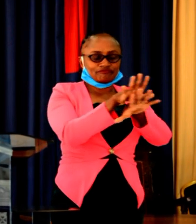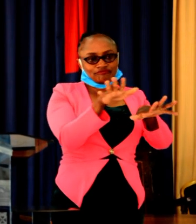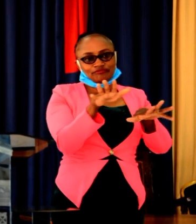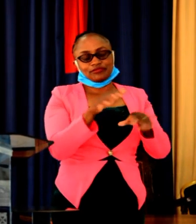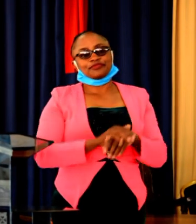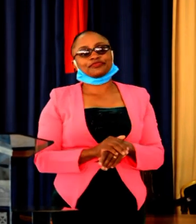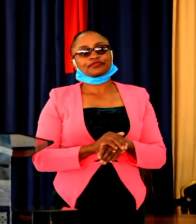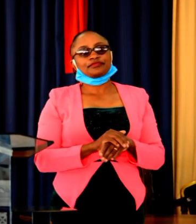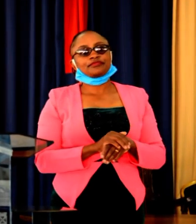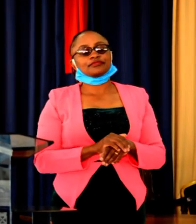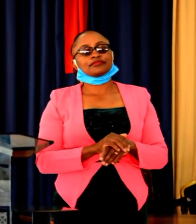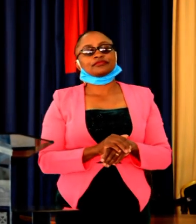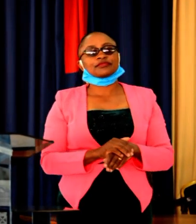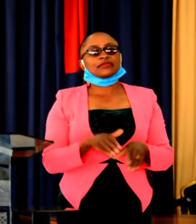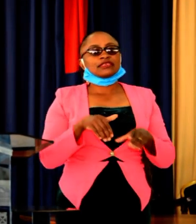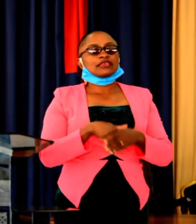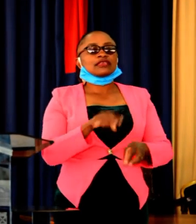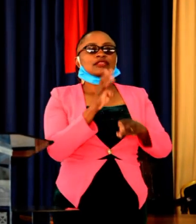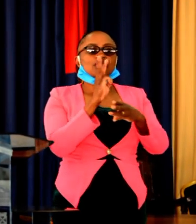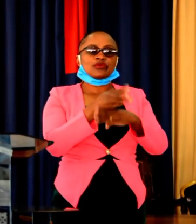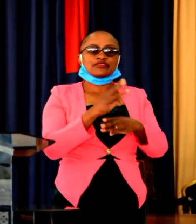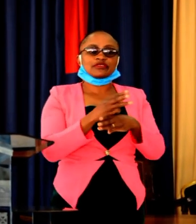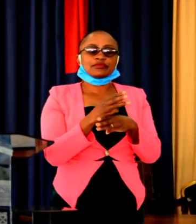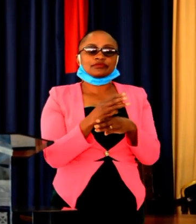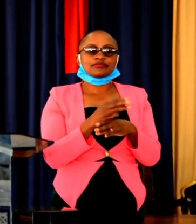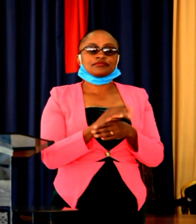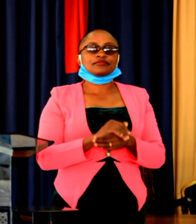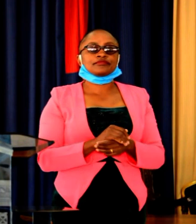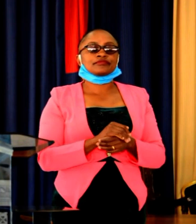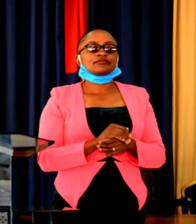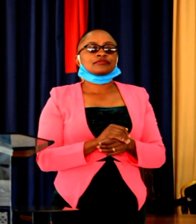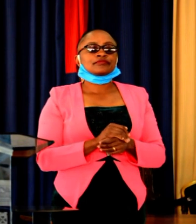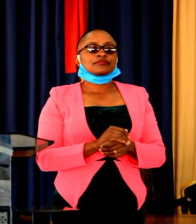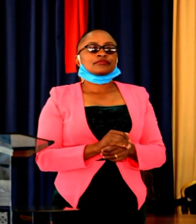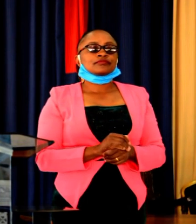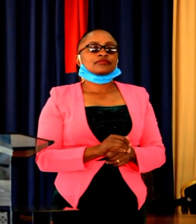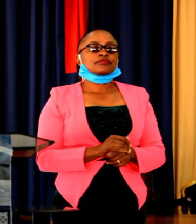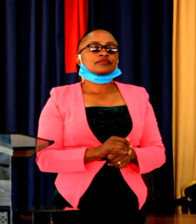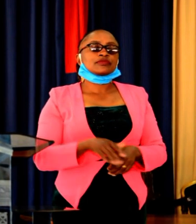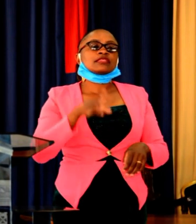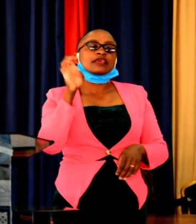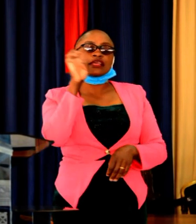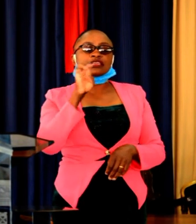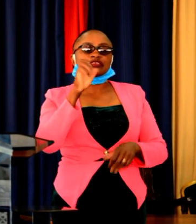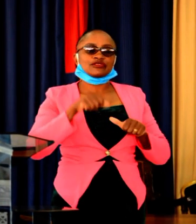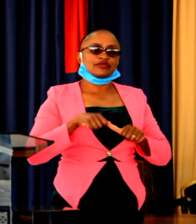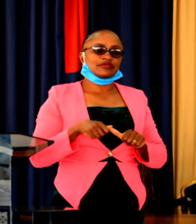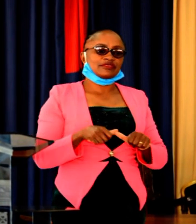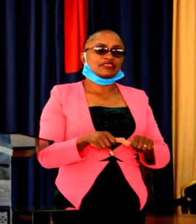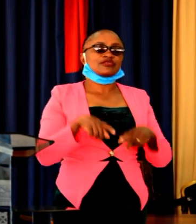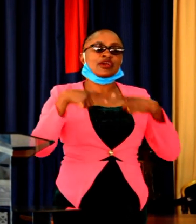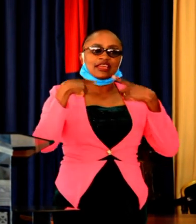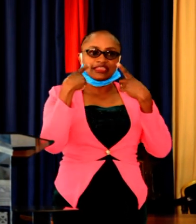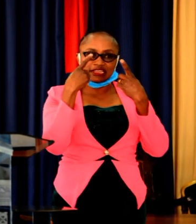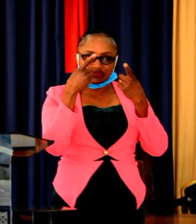mitandao ya WhatsApp, na wazee wetu ninajua kwamba wanaendelea kuwajulisha mambo